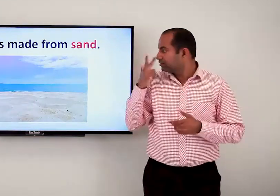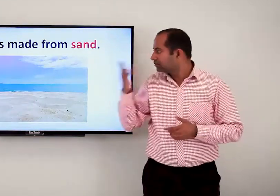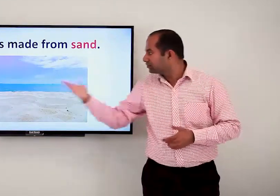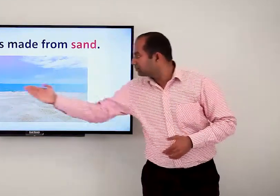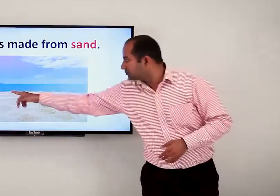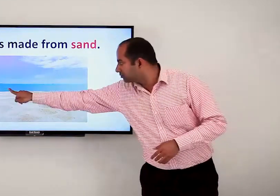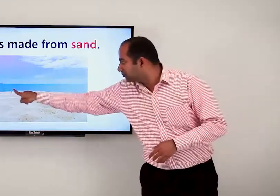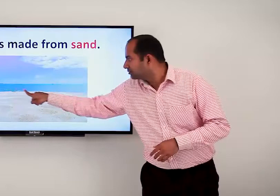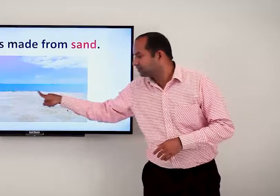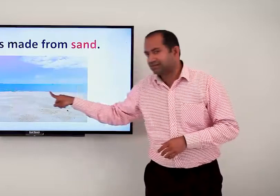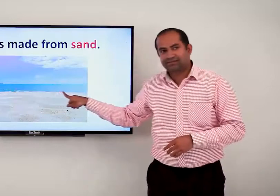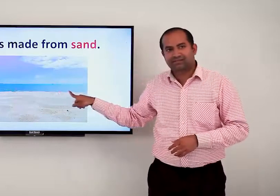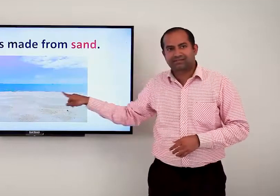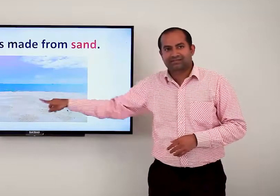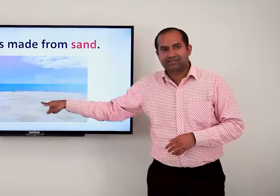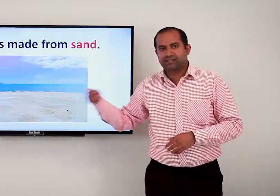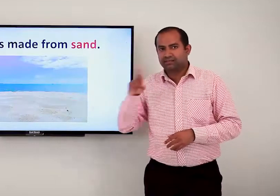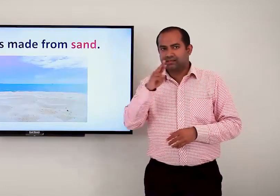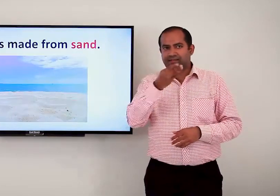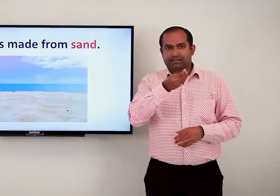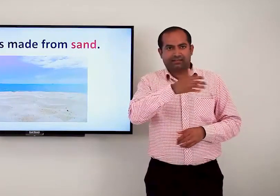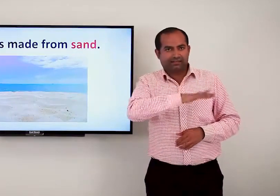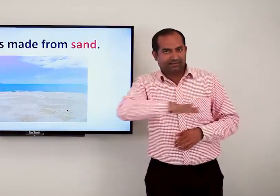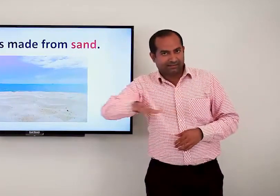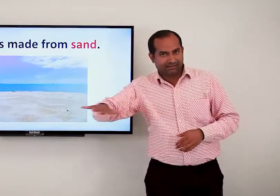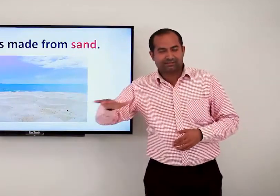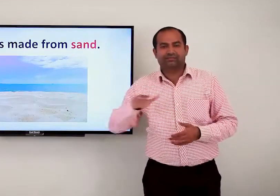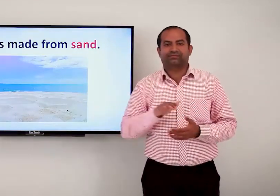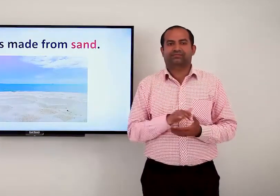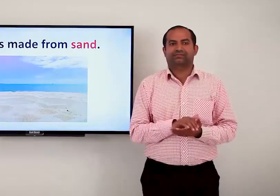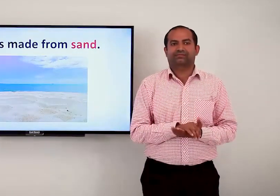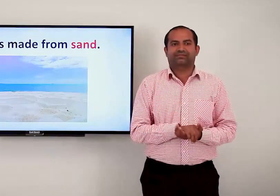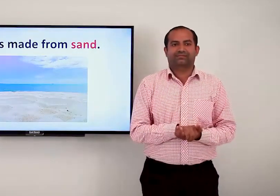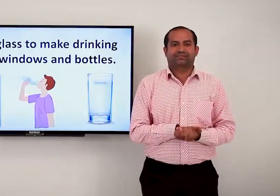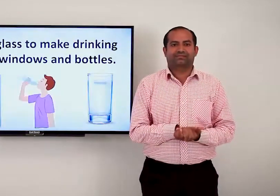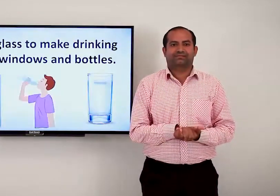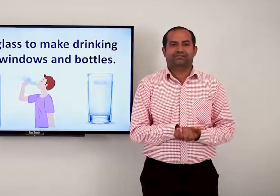जैसा कि तस्वीर में दिखाया गया है, ये रेत है।